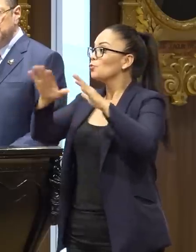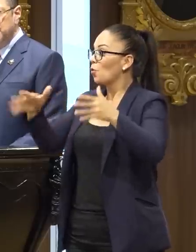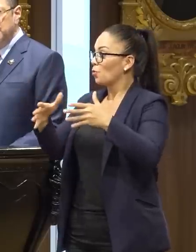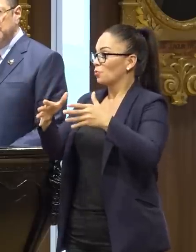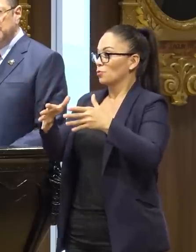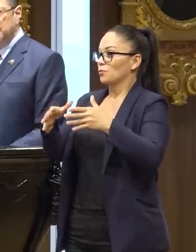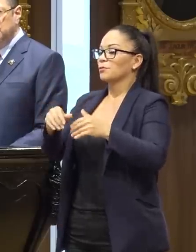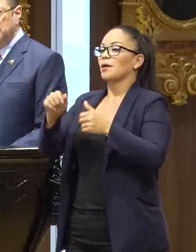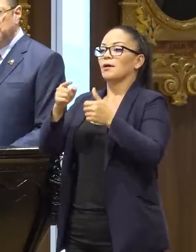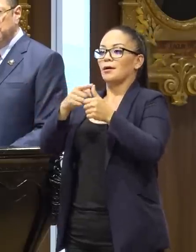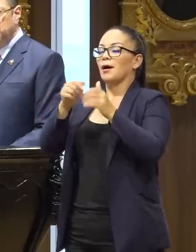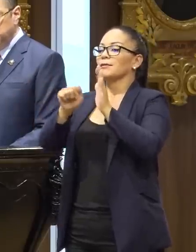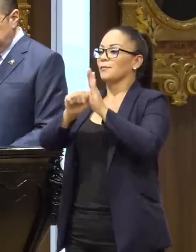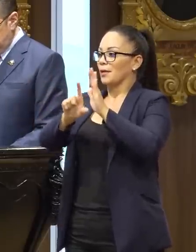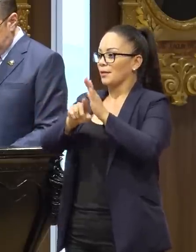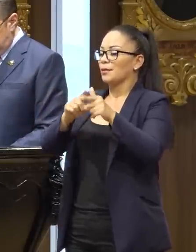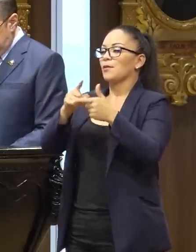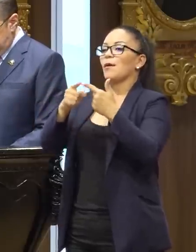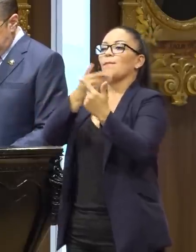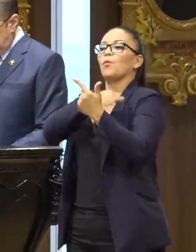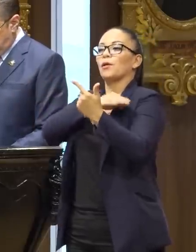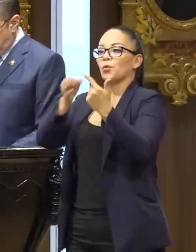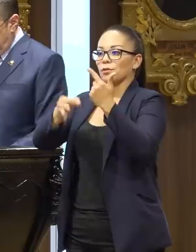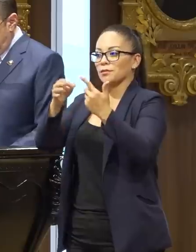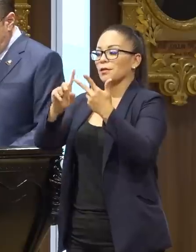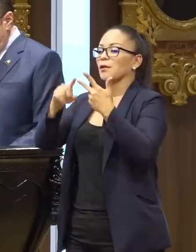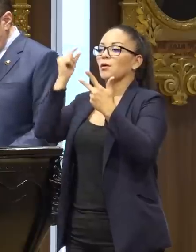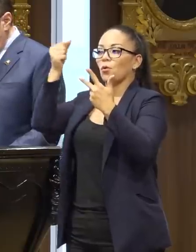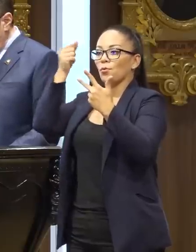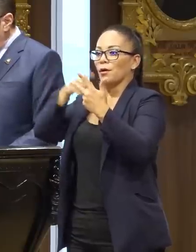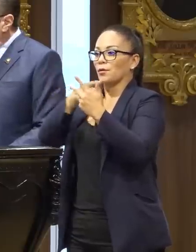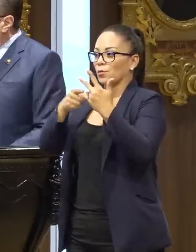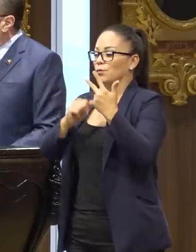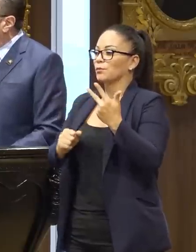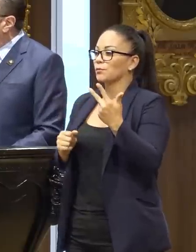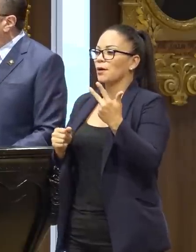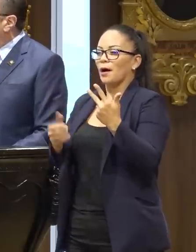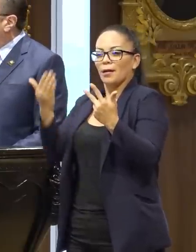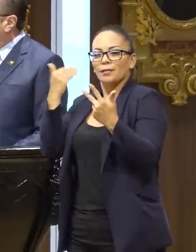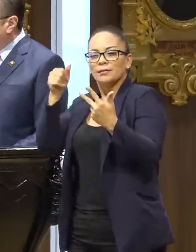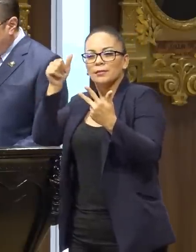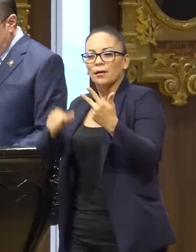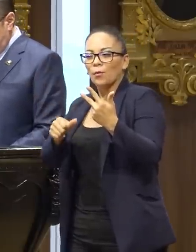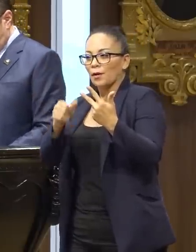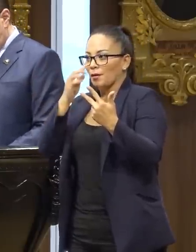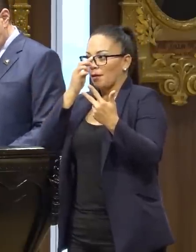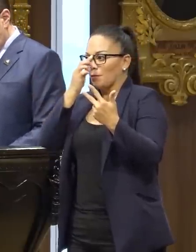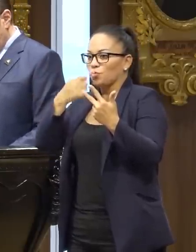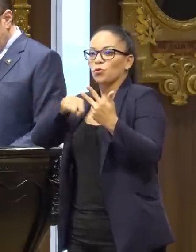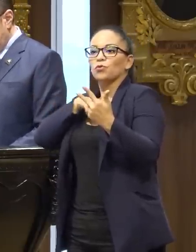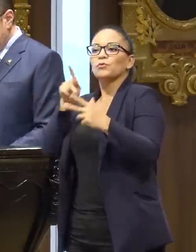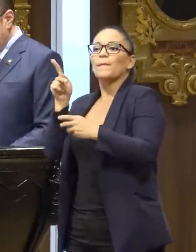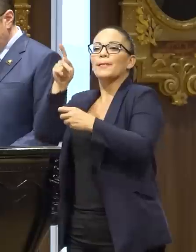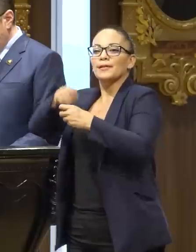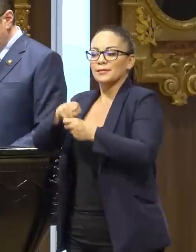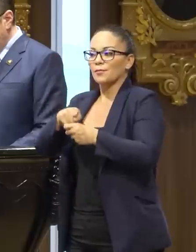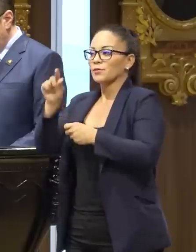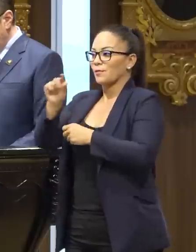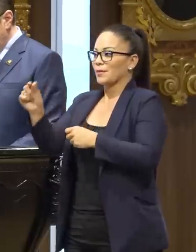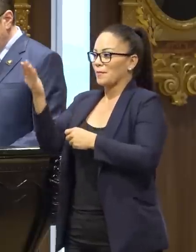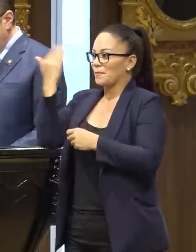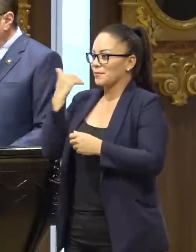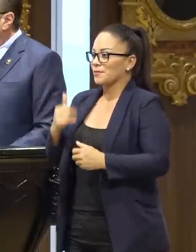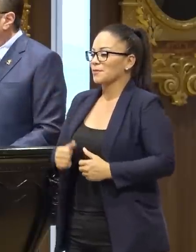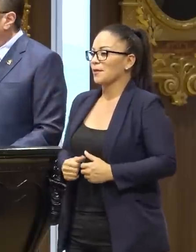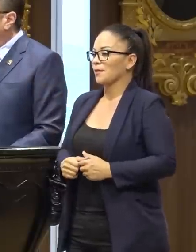la Asamblea Legislativa, el Poder Judicial y el Gobierno, cuando fuimos partícipes la semana